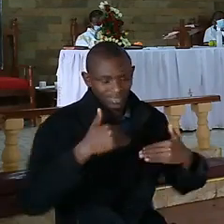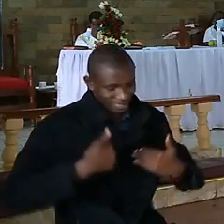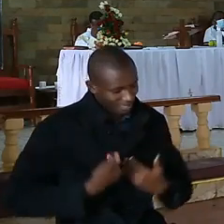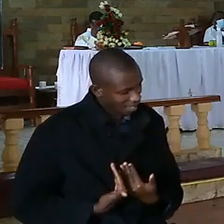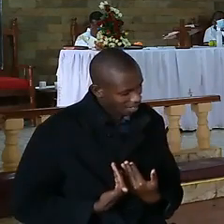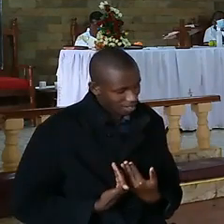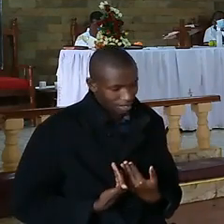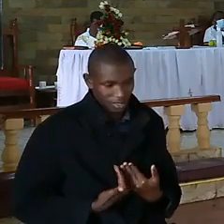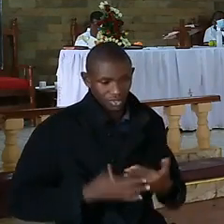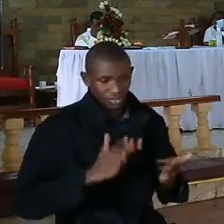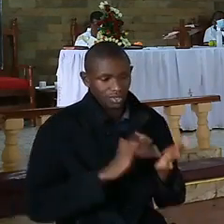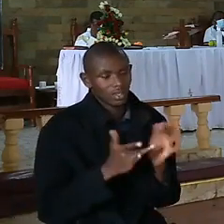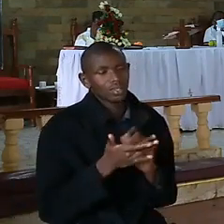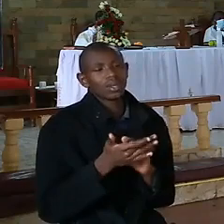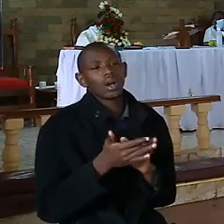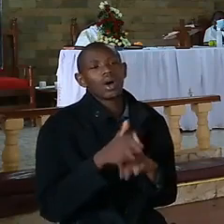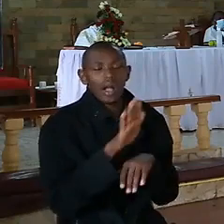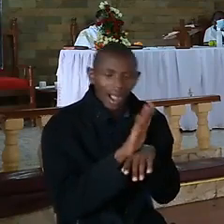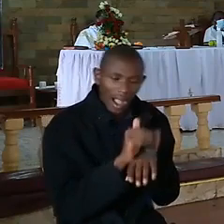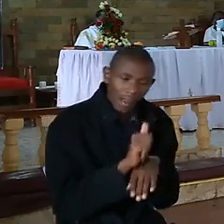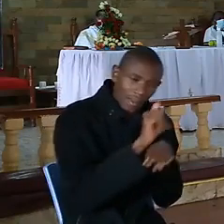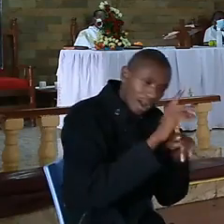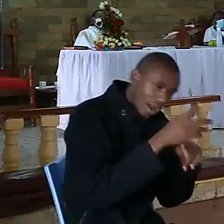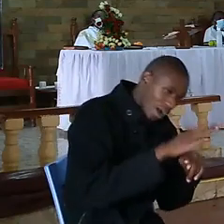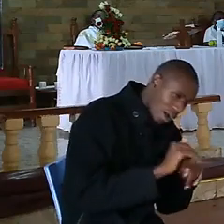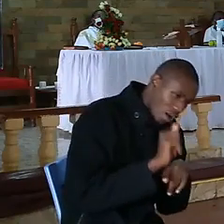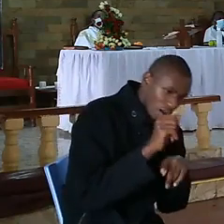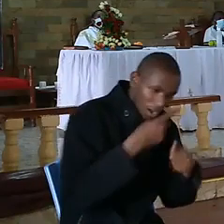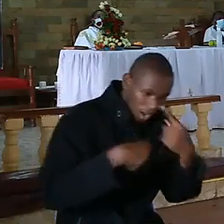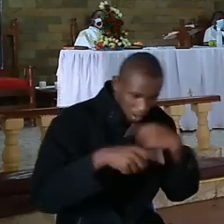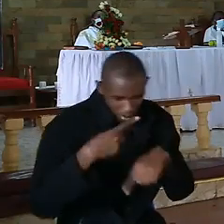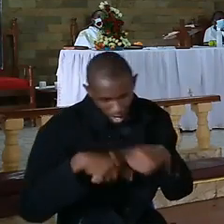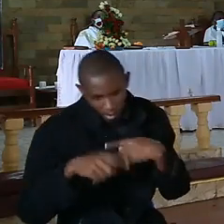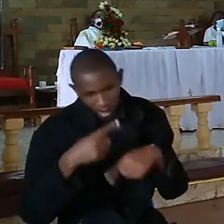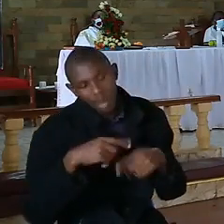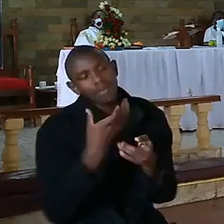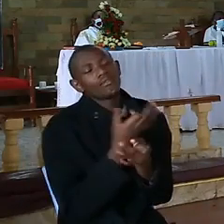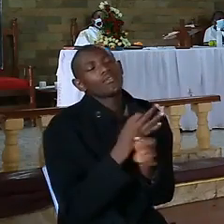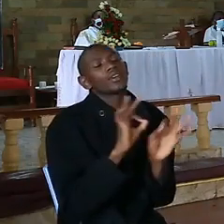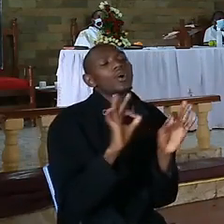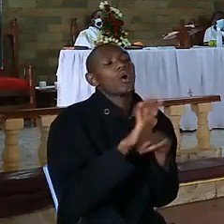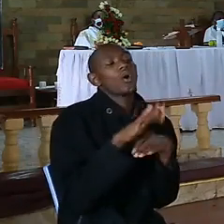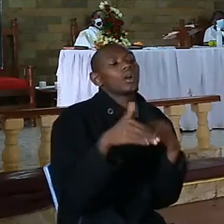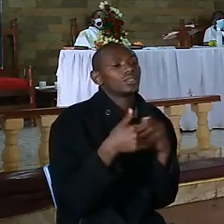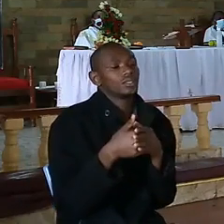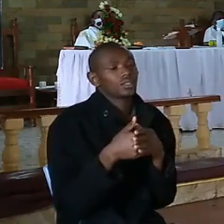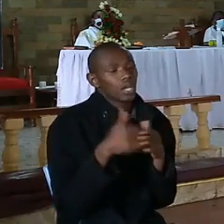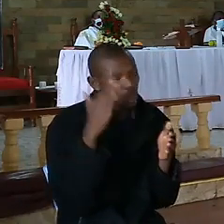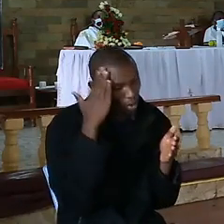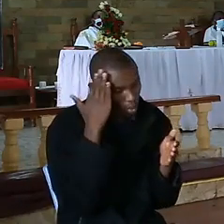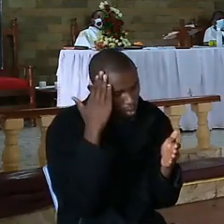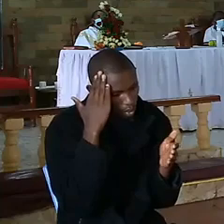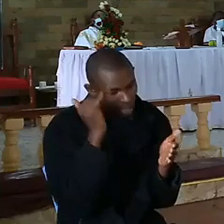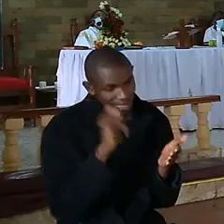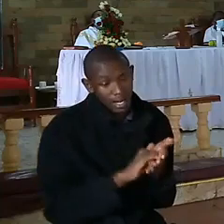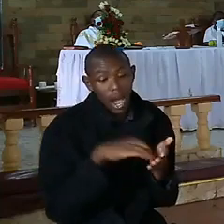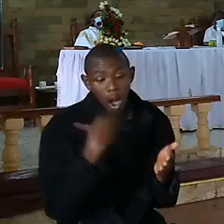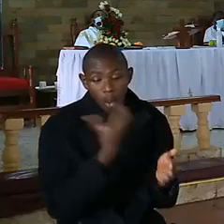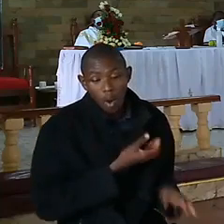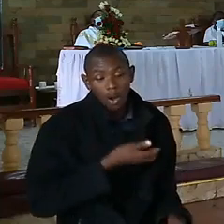mũkuĩte mĩrigo mĩritũ na nĩ ngũmũhurũkia na koguo nĩ wega gũkĩmenya na gwitikia kuna that our God